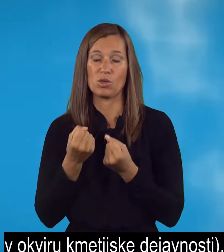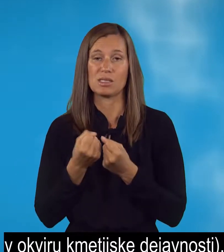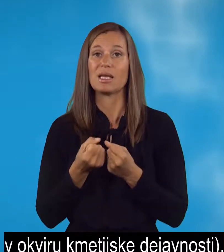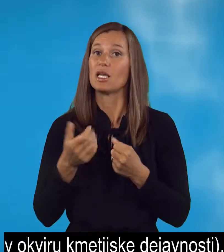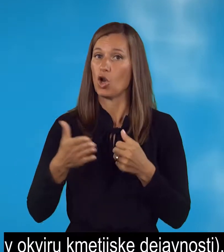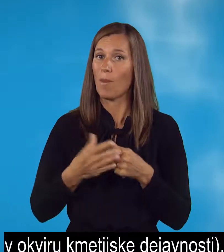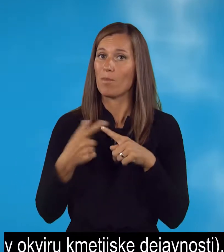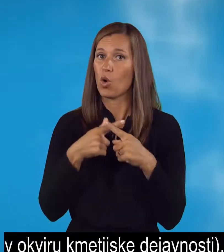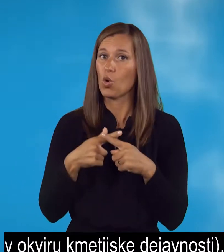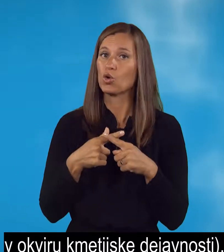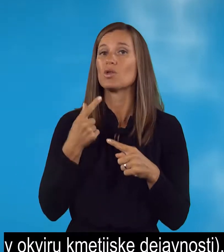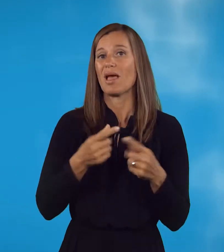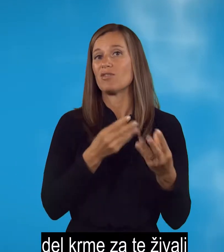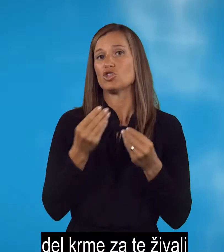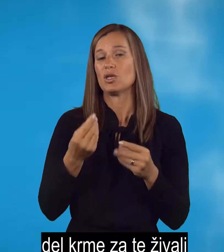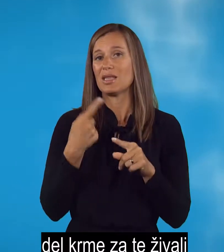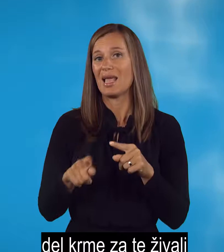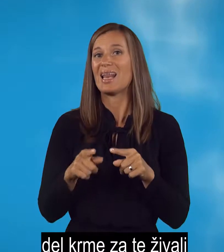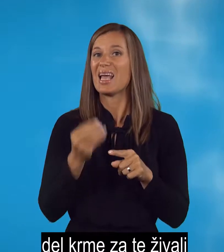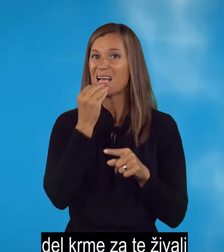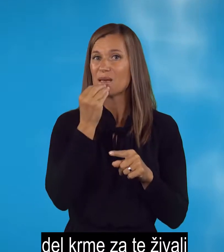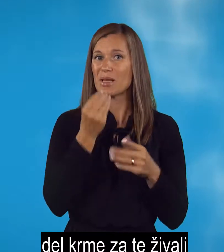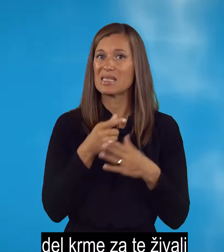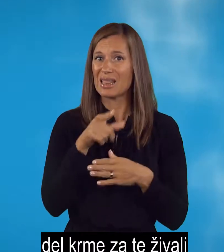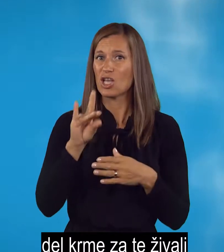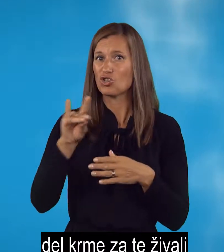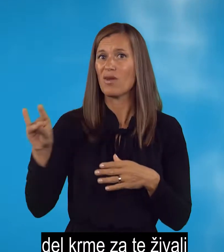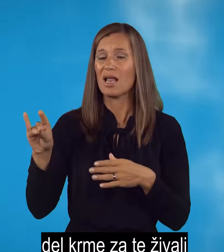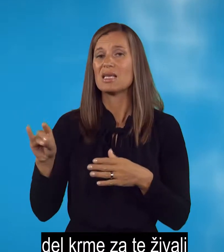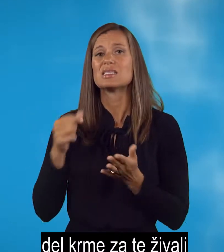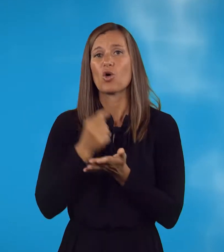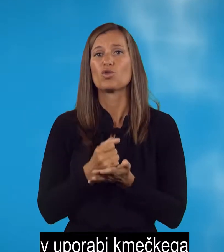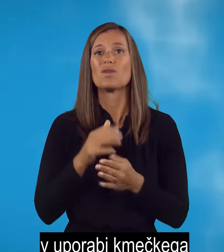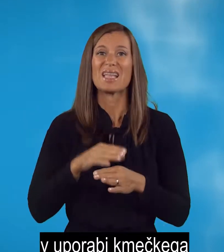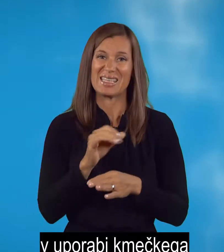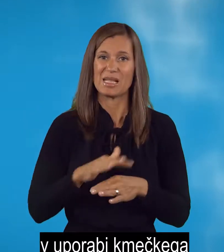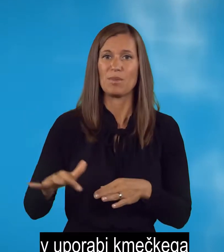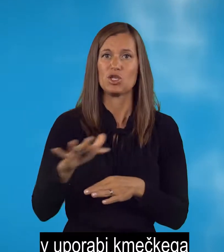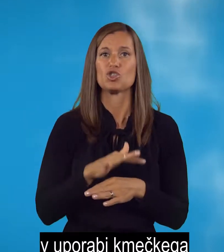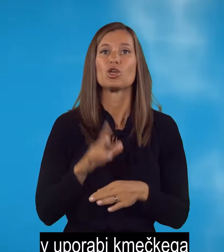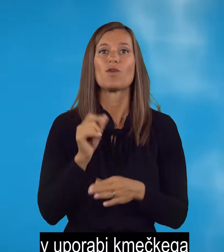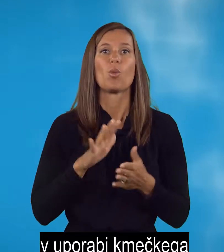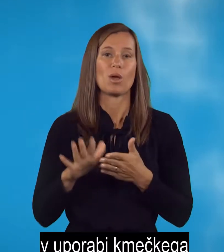ob pogoju, da se pretežni del krme za te živali zagotovi na zemljiščih v uporabi kmečkega gospodinjstva.